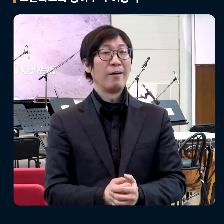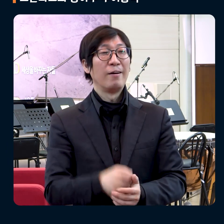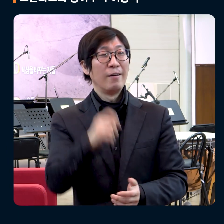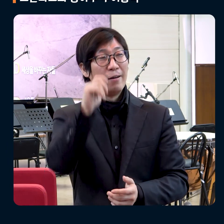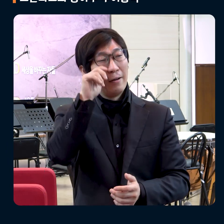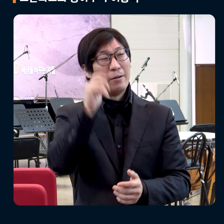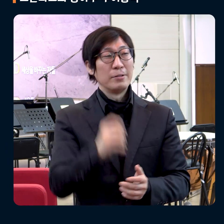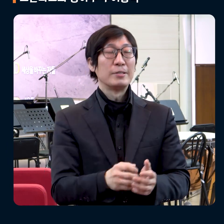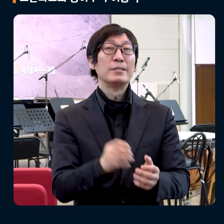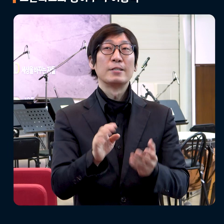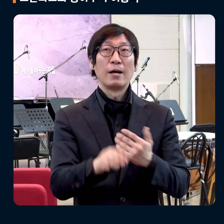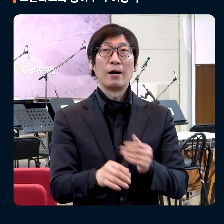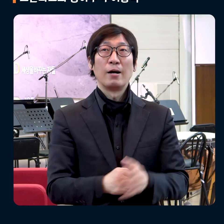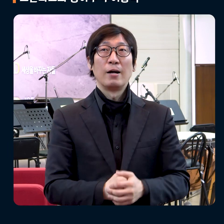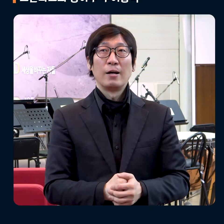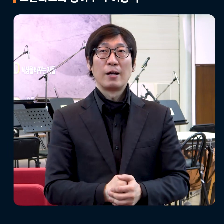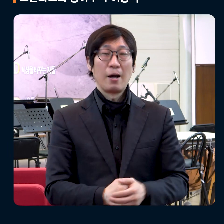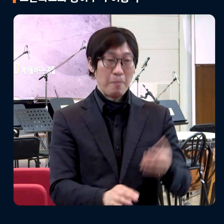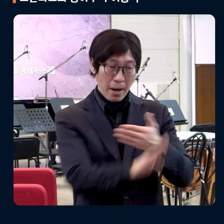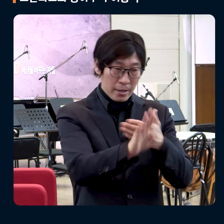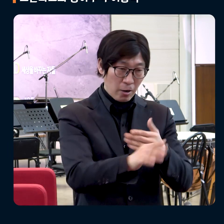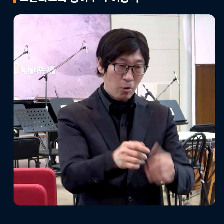정확한 얘기를 한 거거든요. 그랬더니